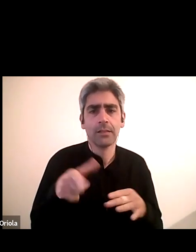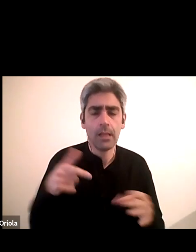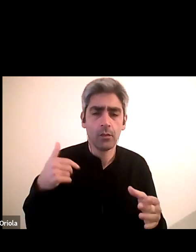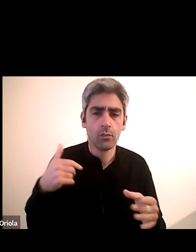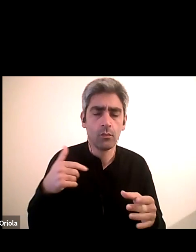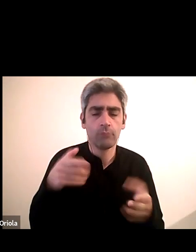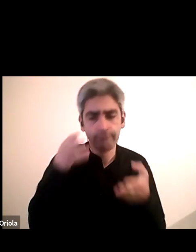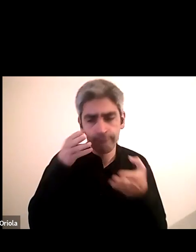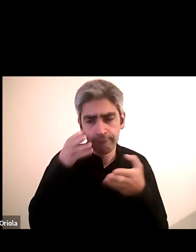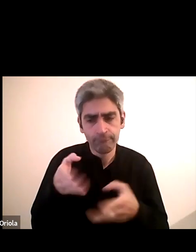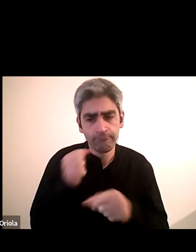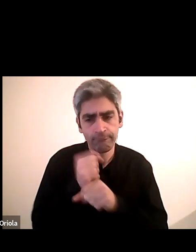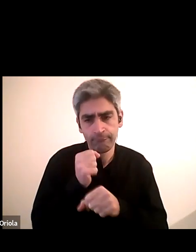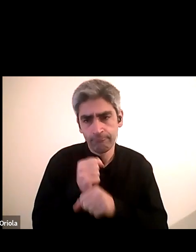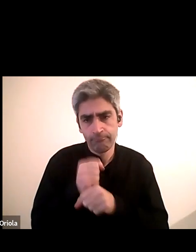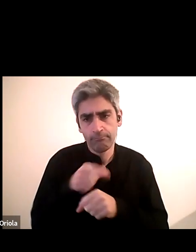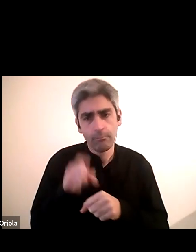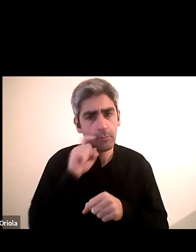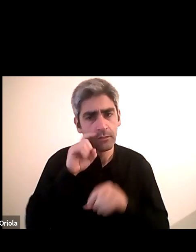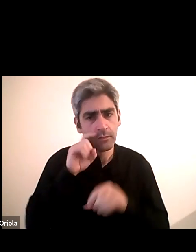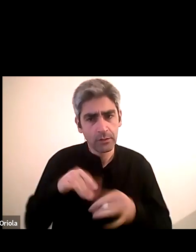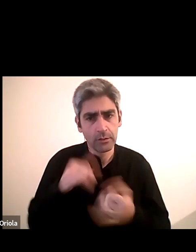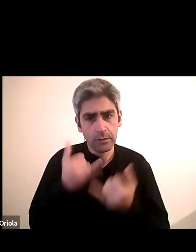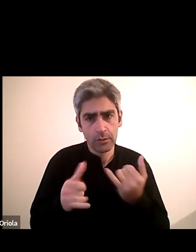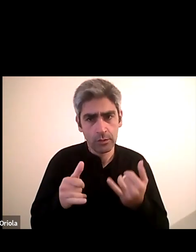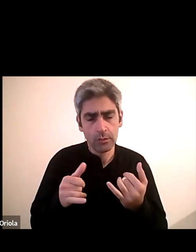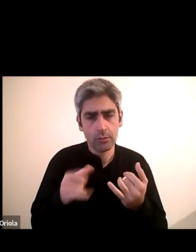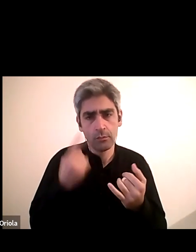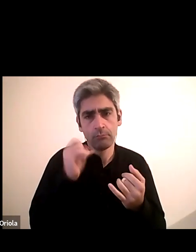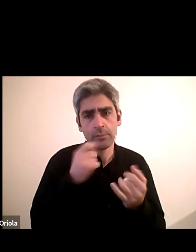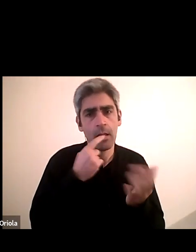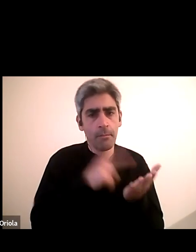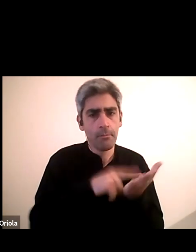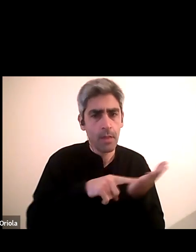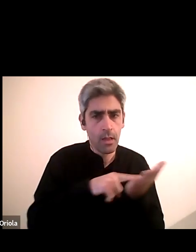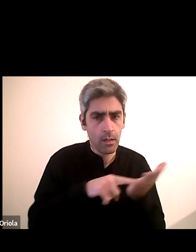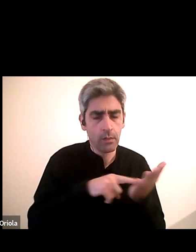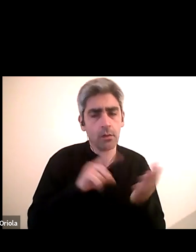que se dedicam à prevenção de riscos profissionais, uma belga e uma alemã,